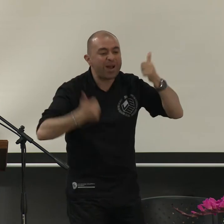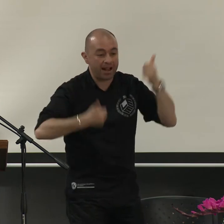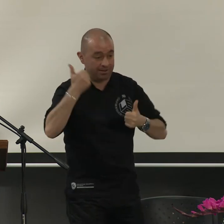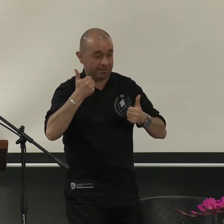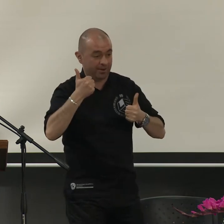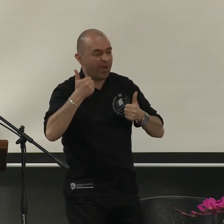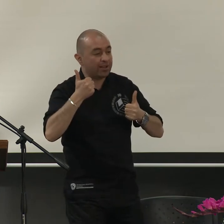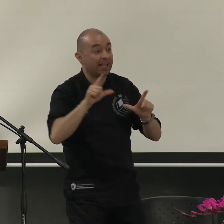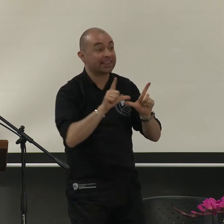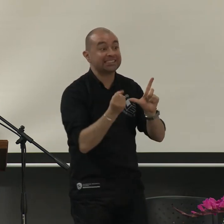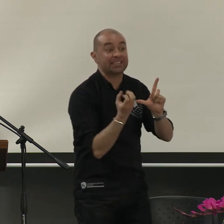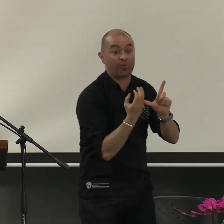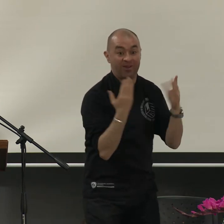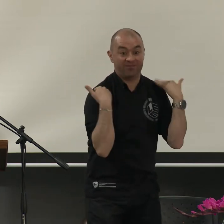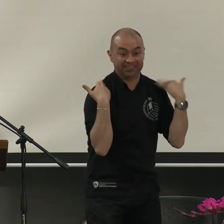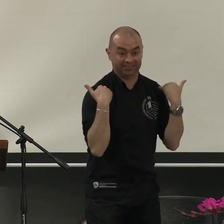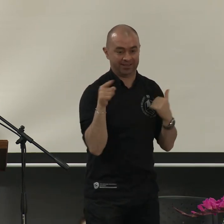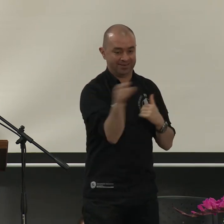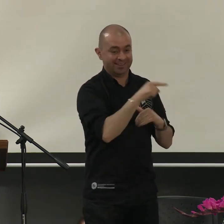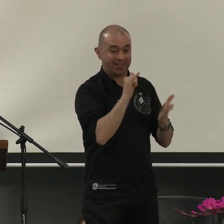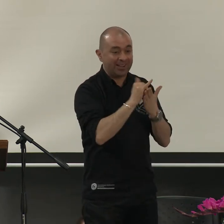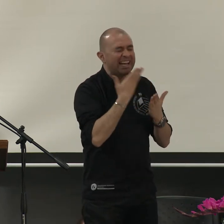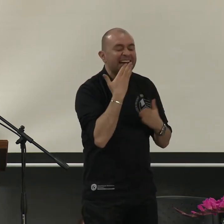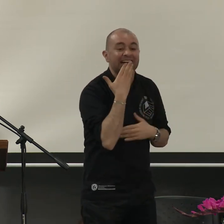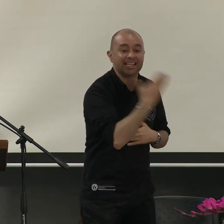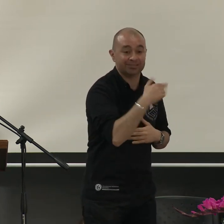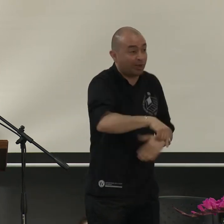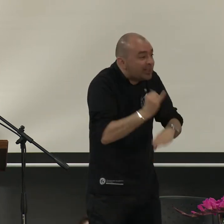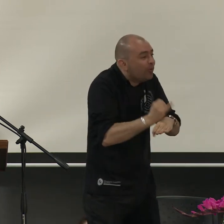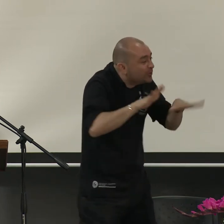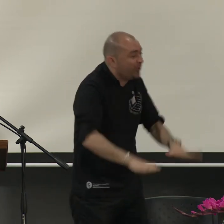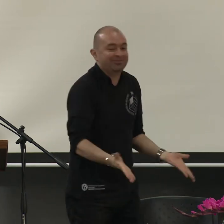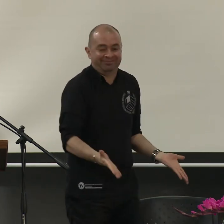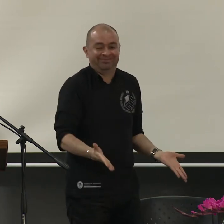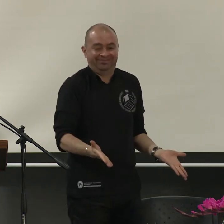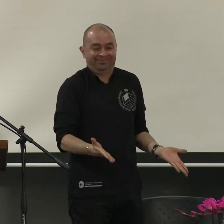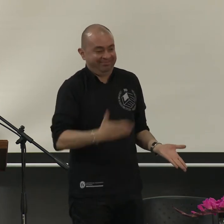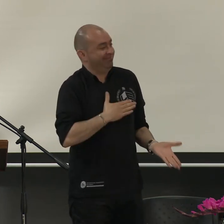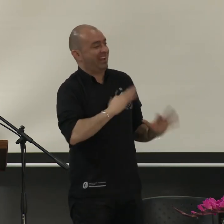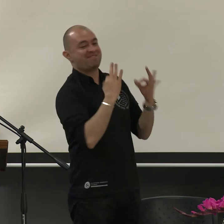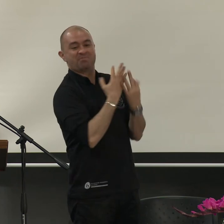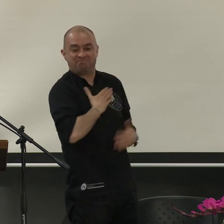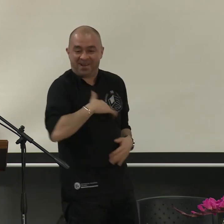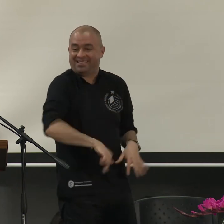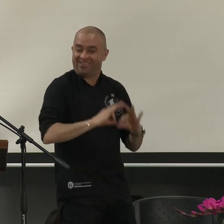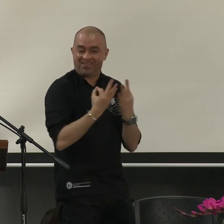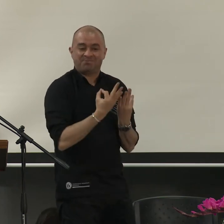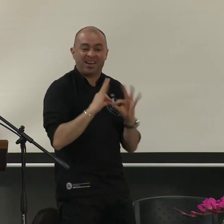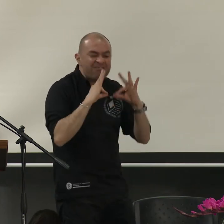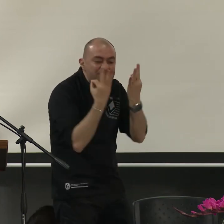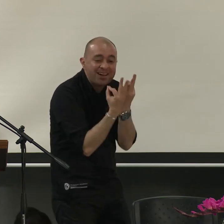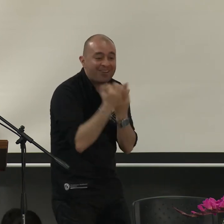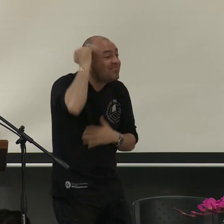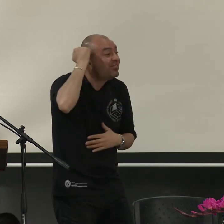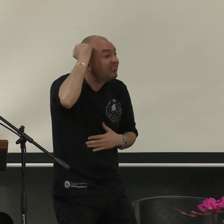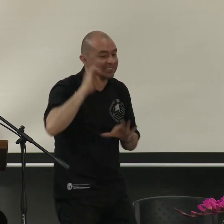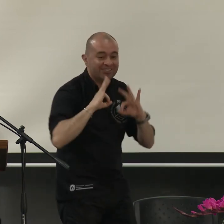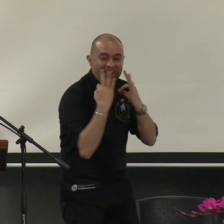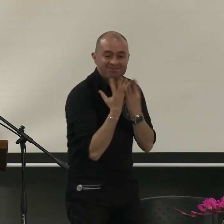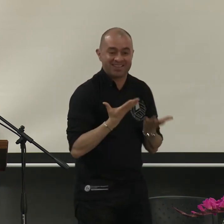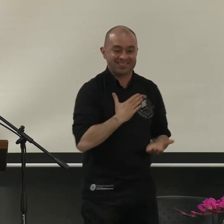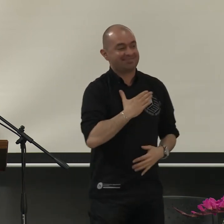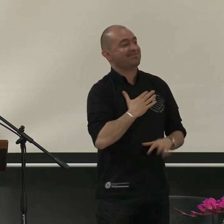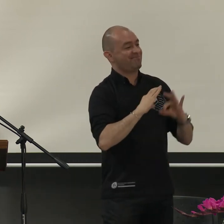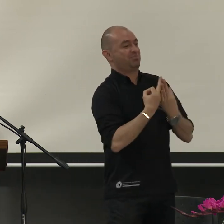y también soy magister de esta universidad y todo lo he logrado gracias a esta familia